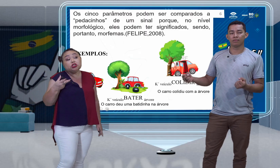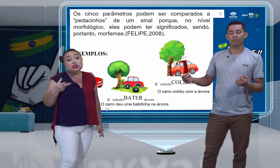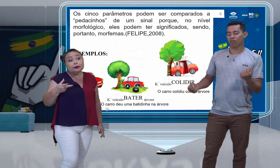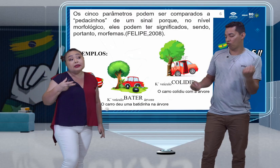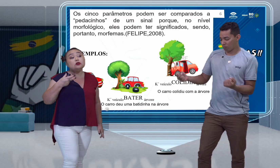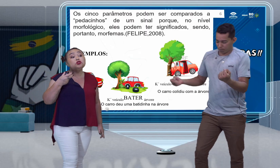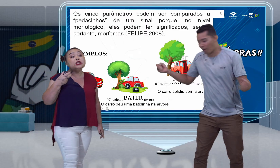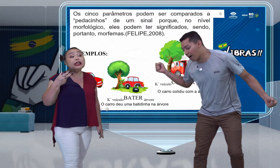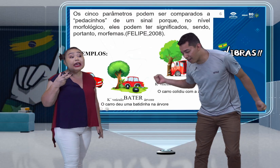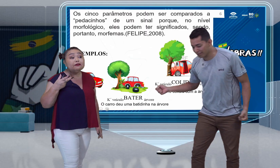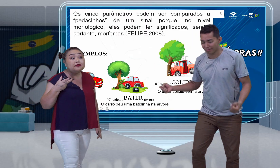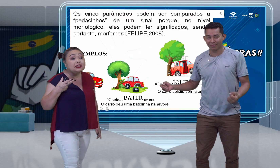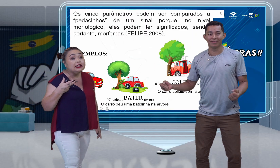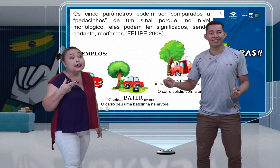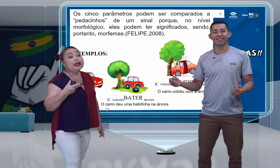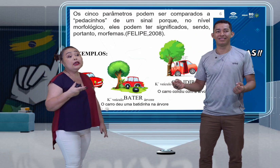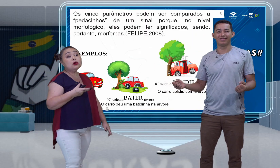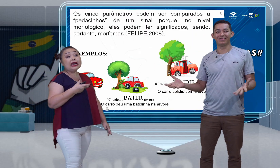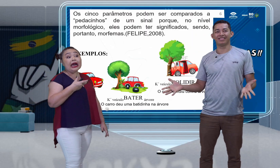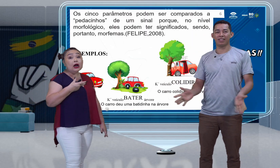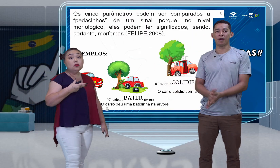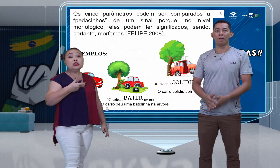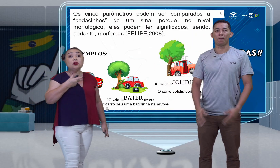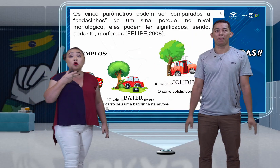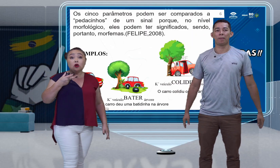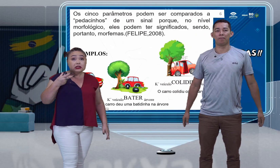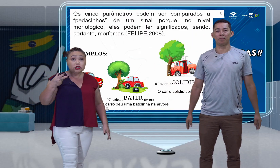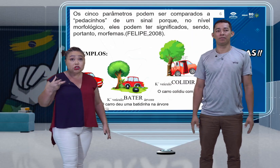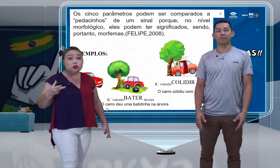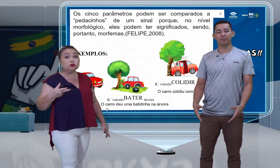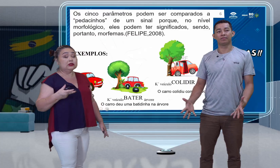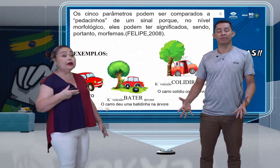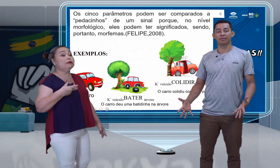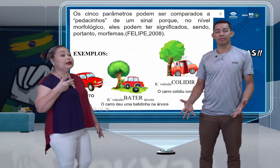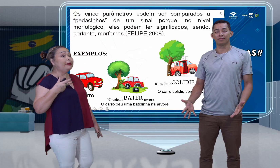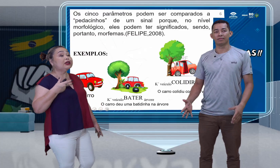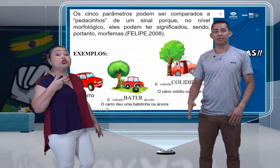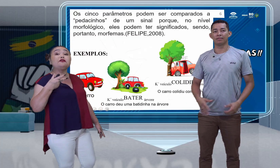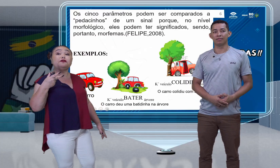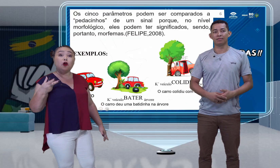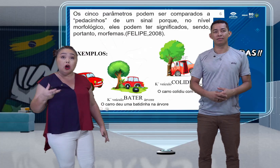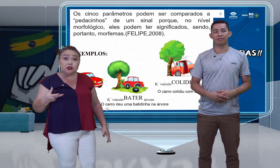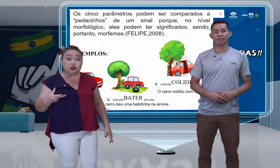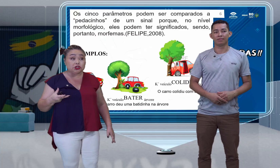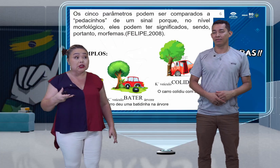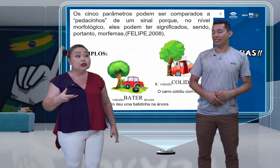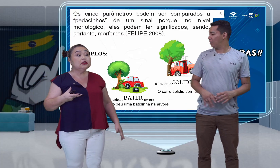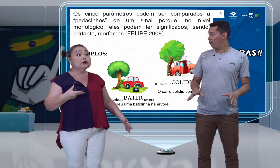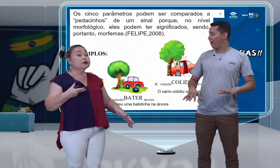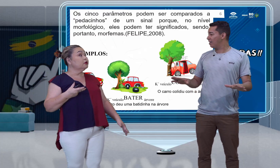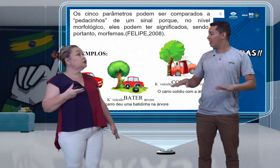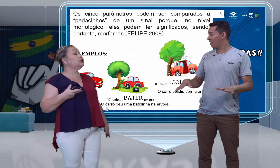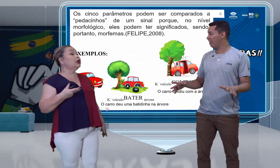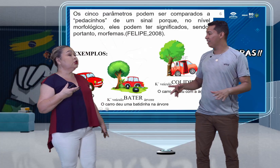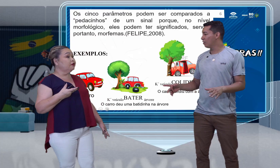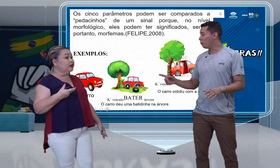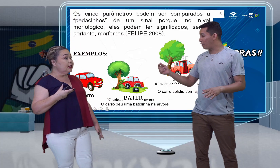batidinha, bateu de leve, e o carro que colidiu, né? Uma batida forte. Tem diferença, né? Tem diferença. No preço